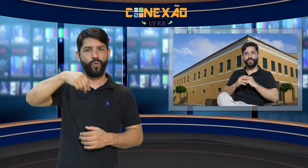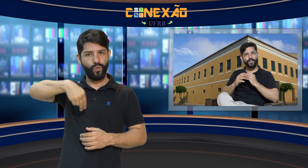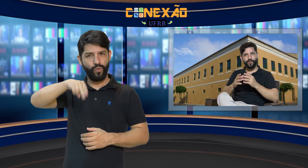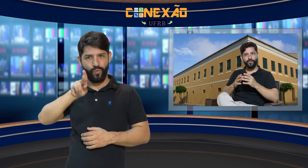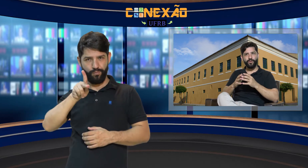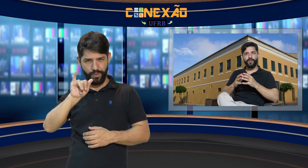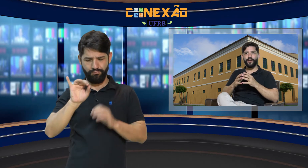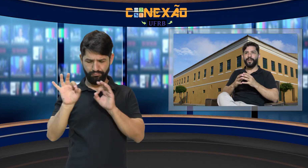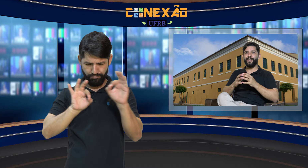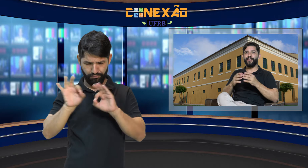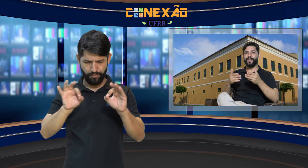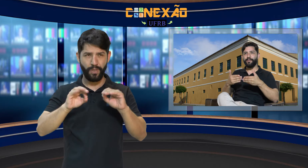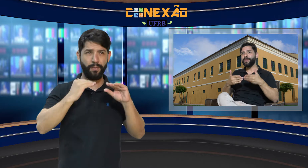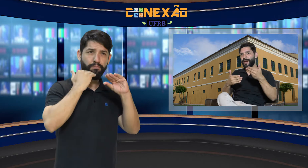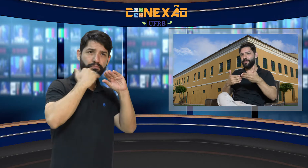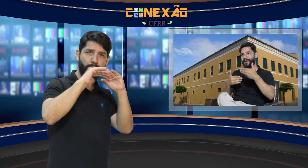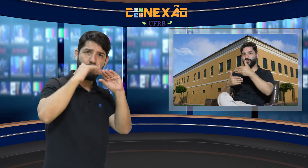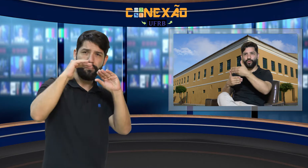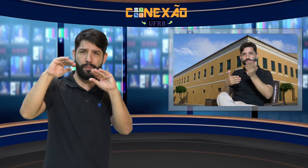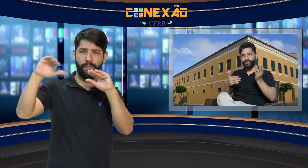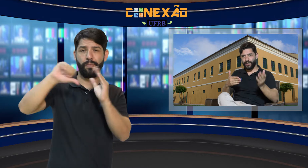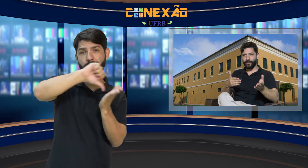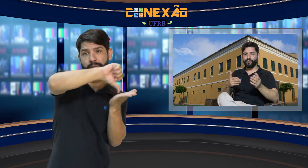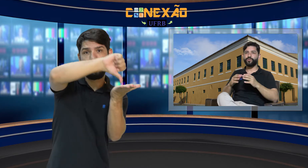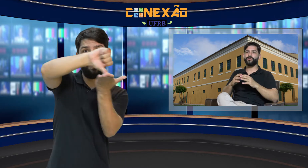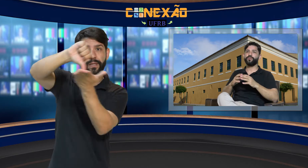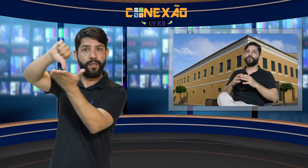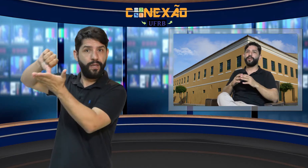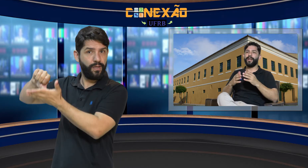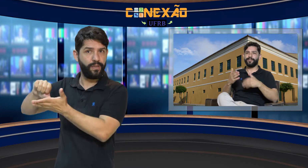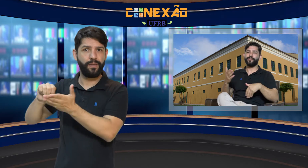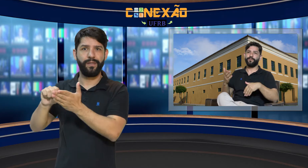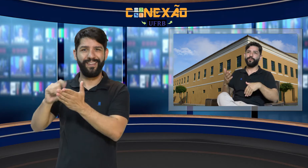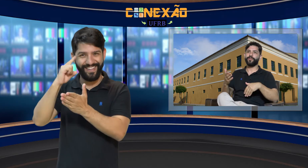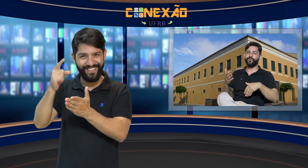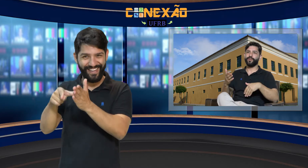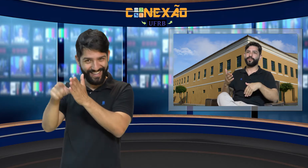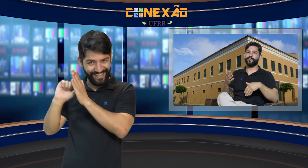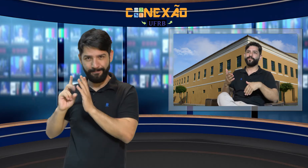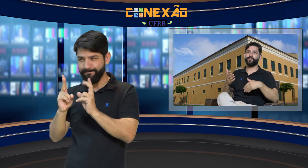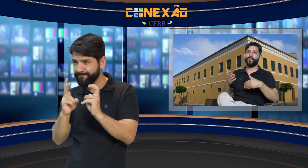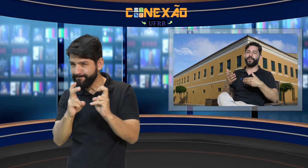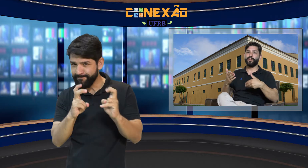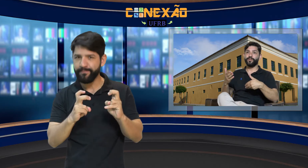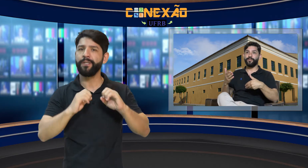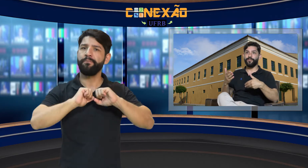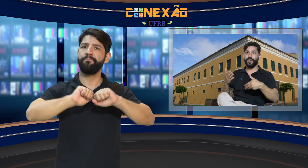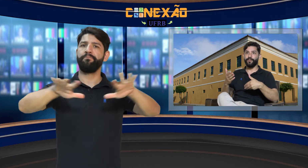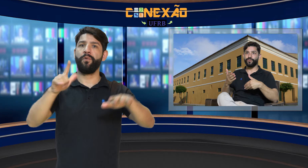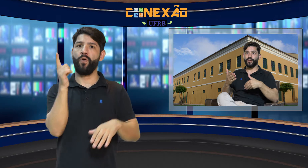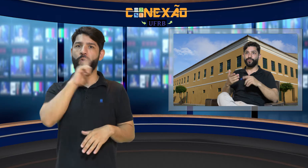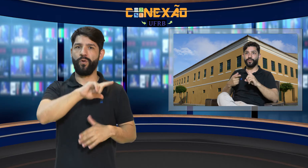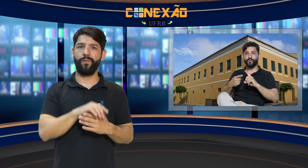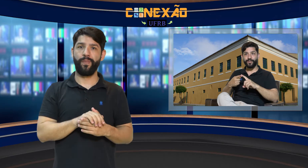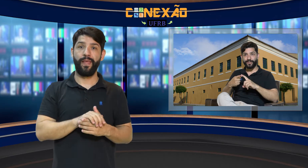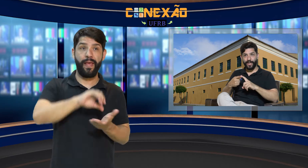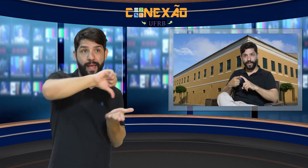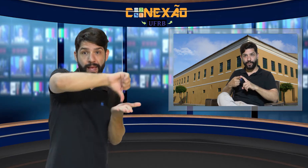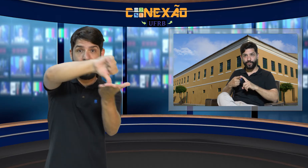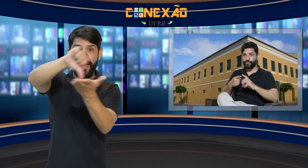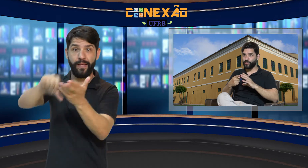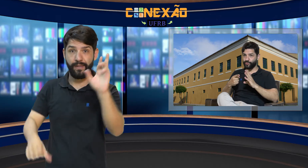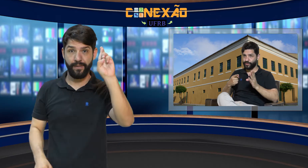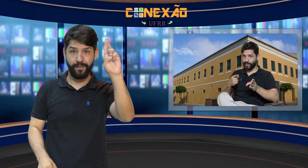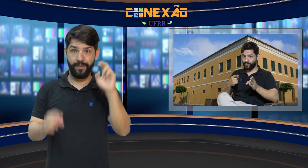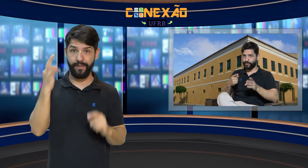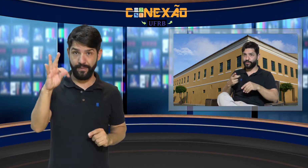núcleo conseguiu encaminhar para todos os centros essas informações. Então nós enviamos aos gestores